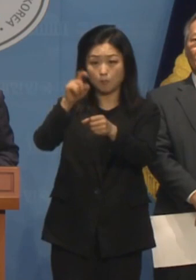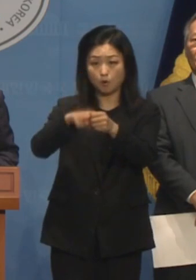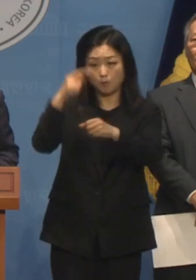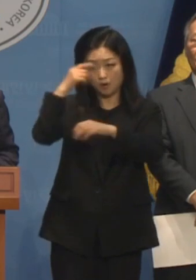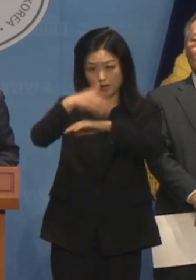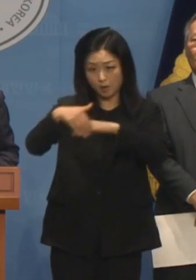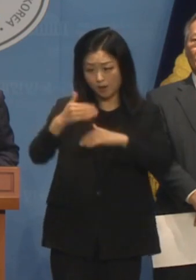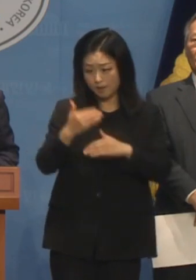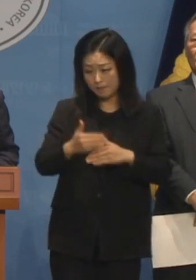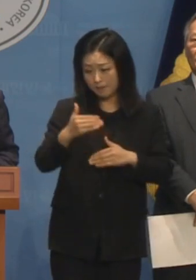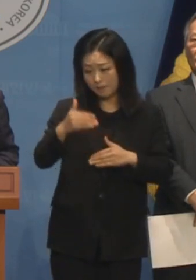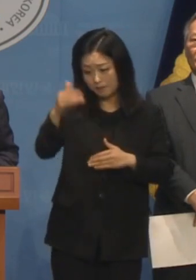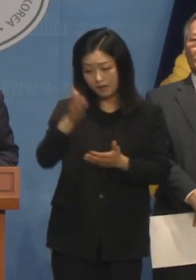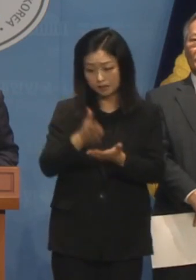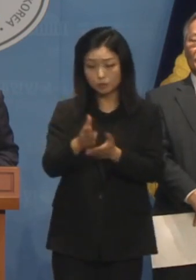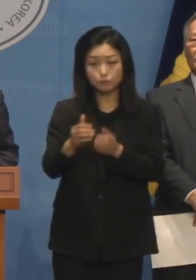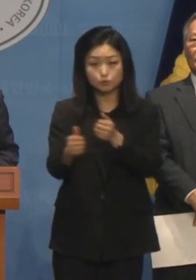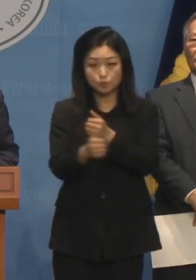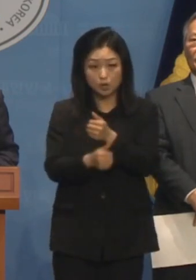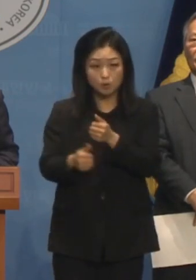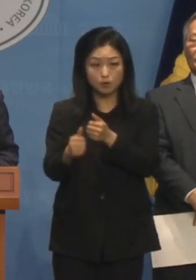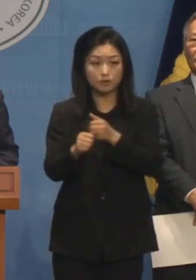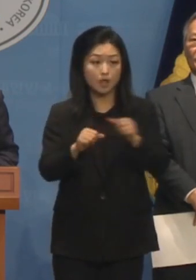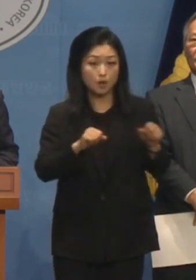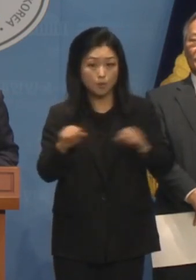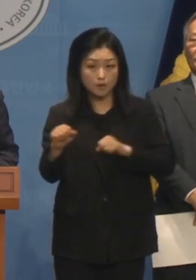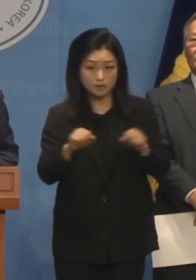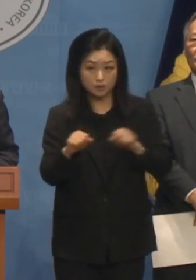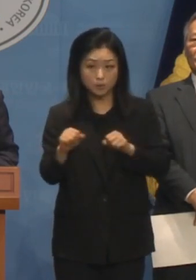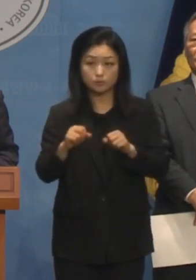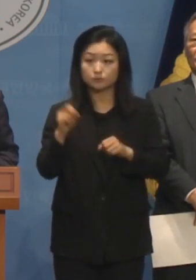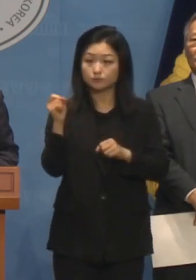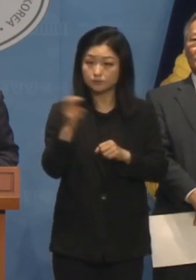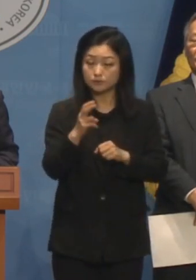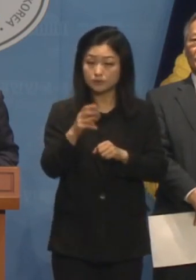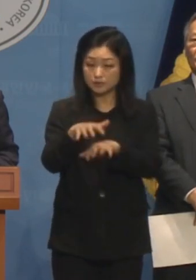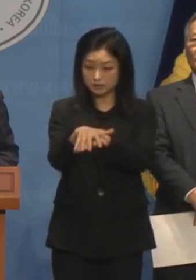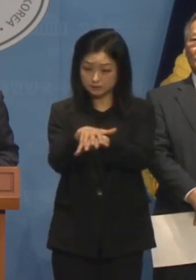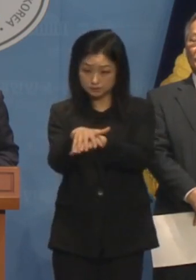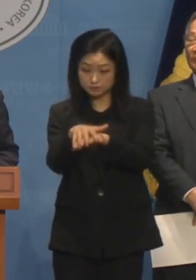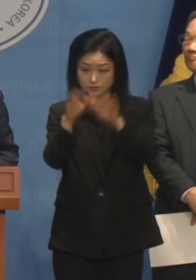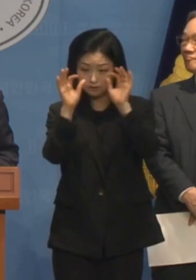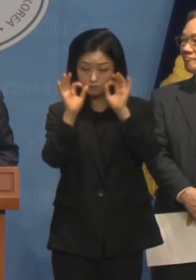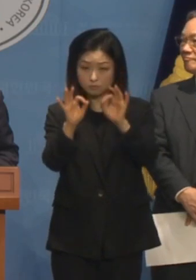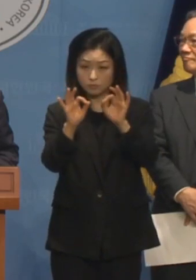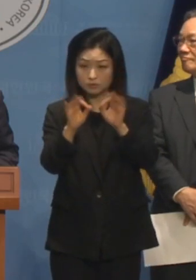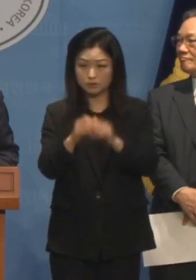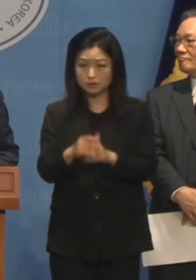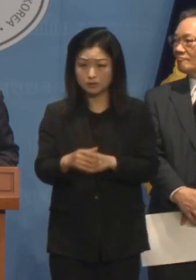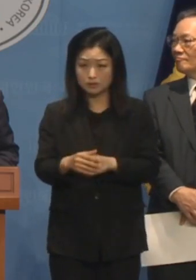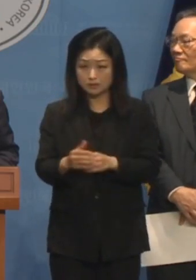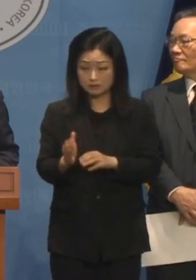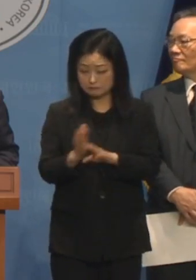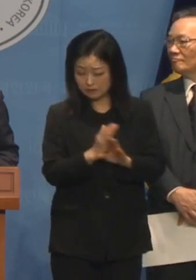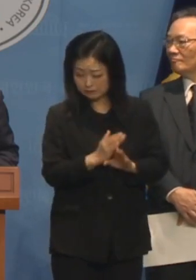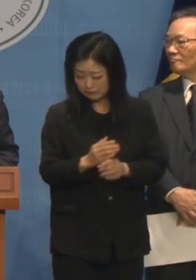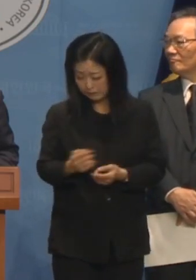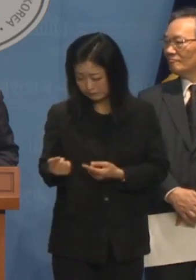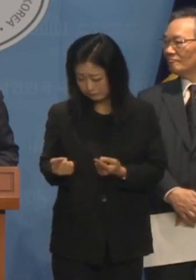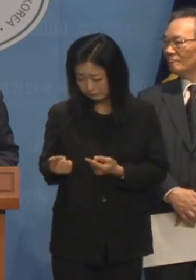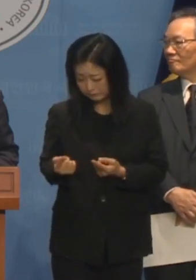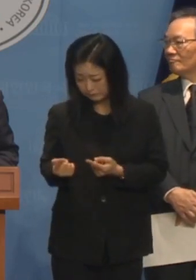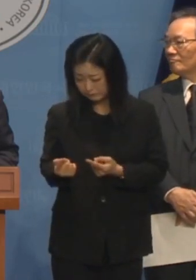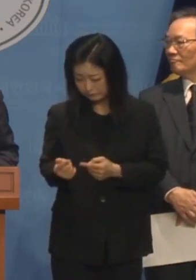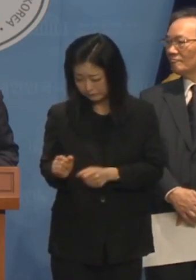계획을 세우는 전문위원들의 활동 그리고 그 구조가 이렇게 이루어진 것을 보면서